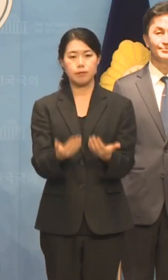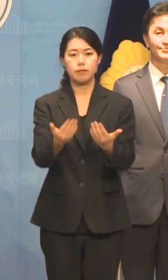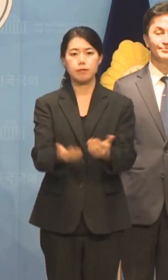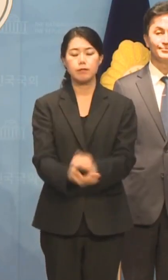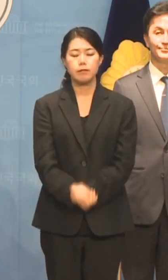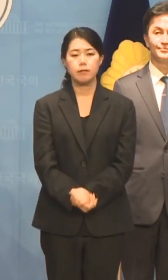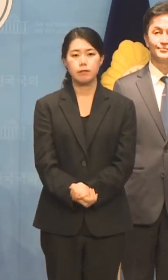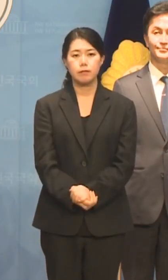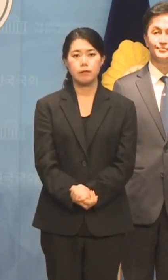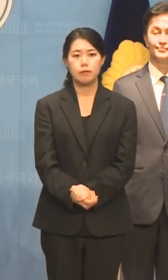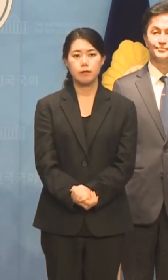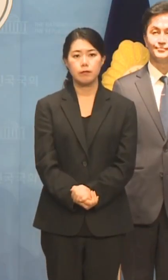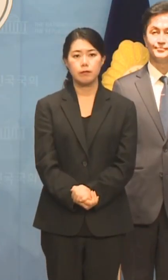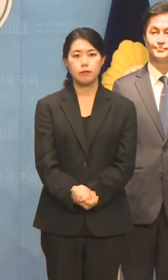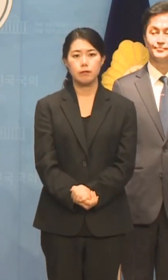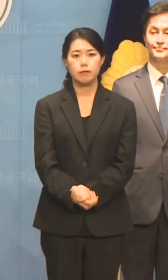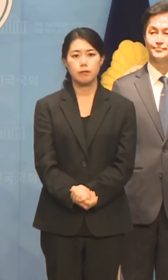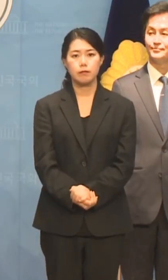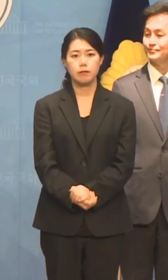낭독하겠습니다.